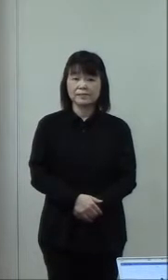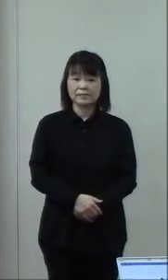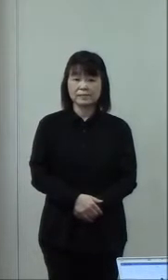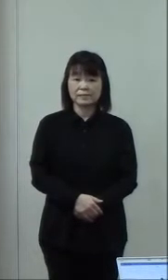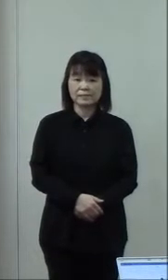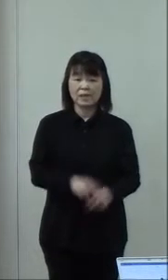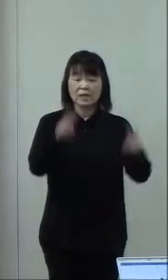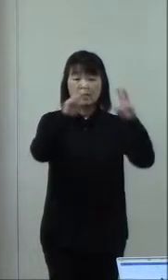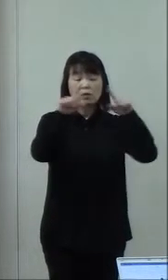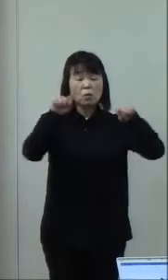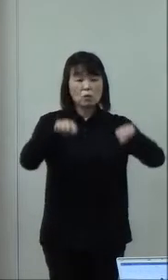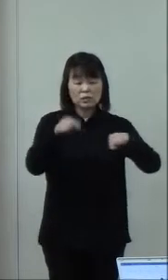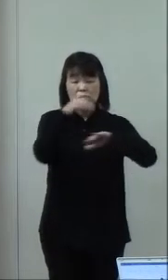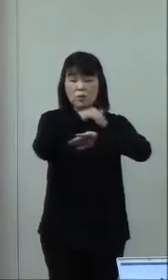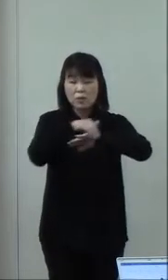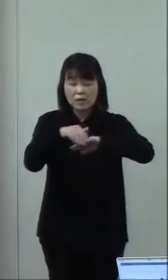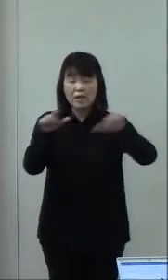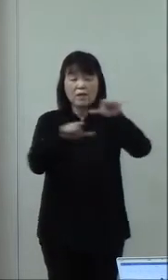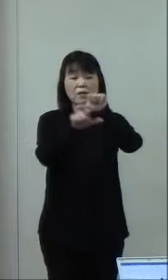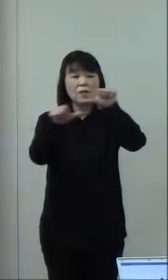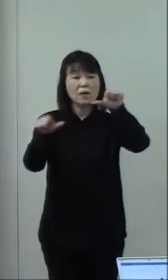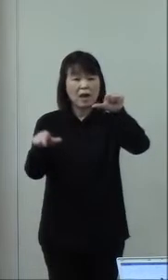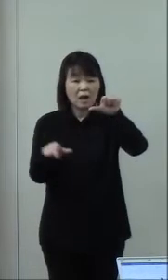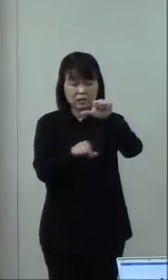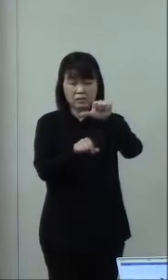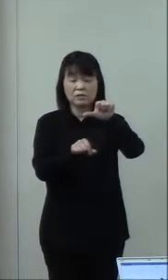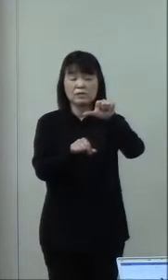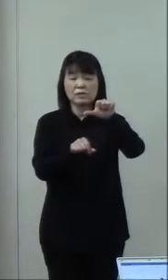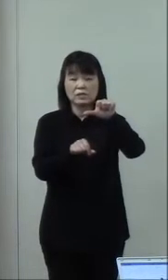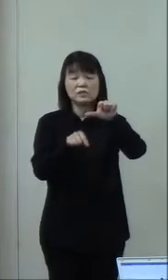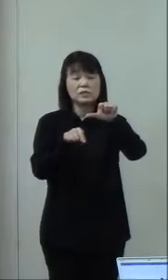行事予定の方、5月、